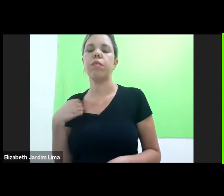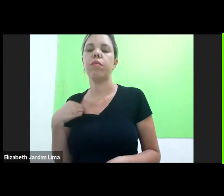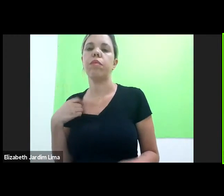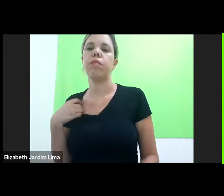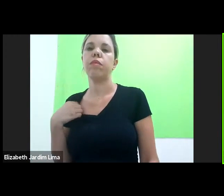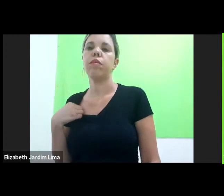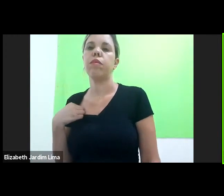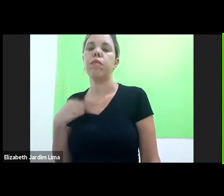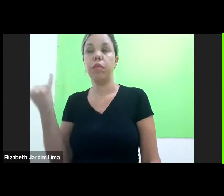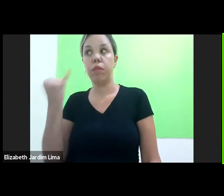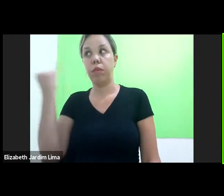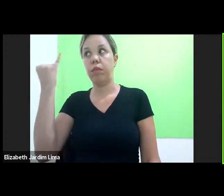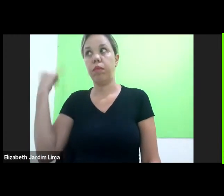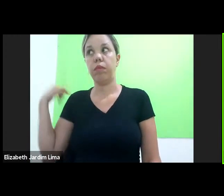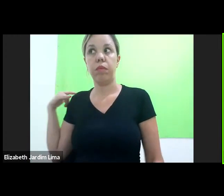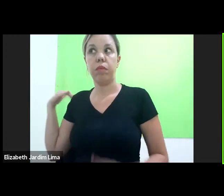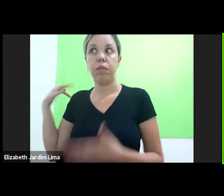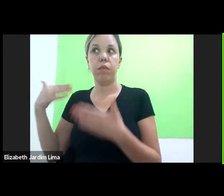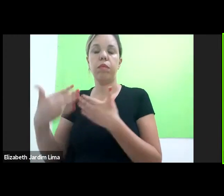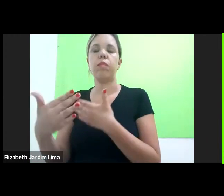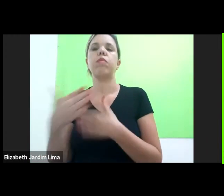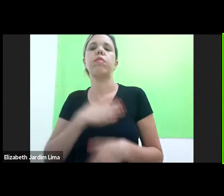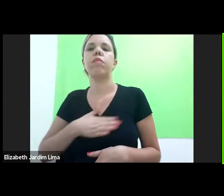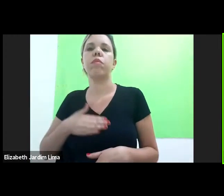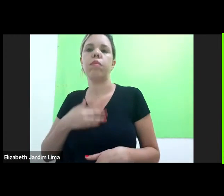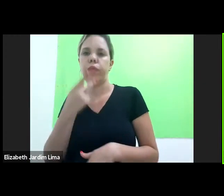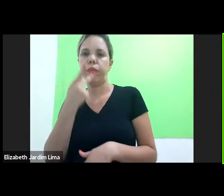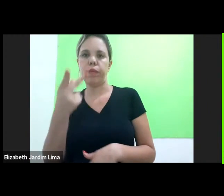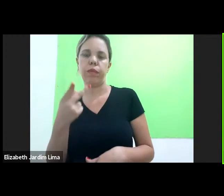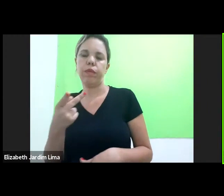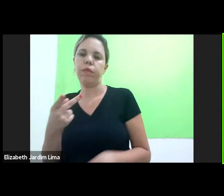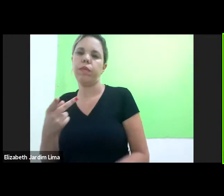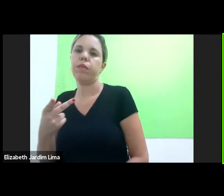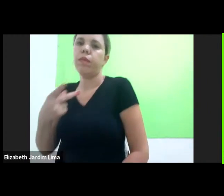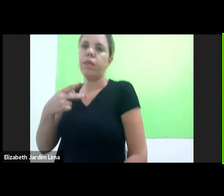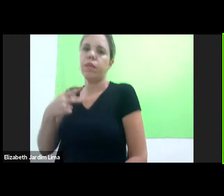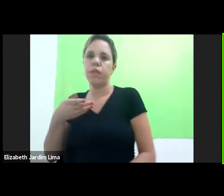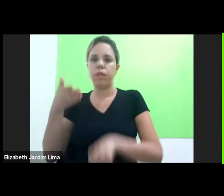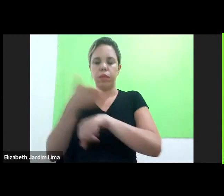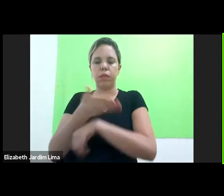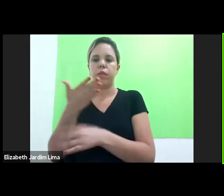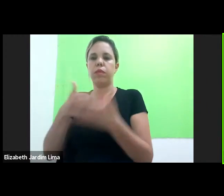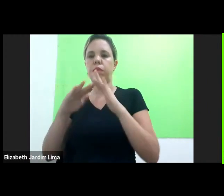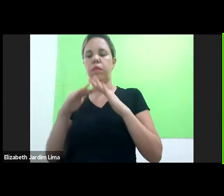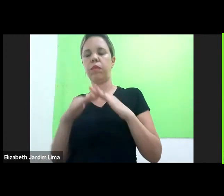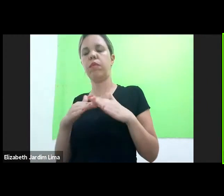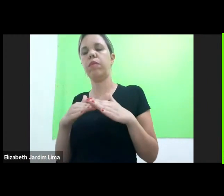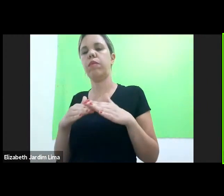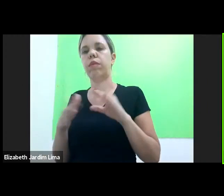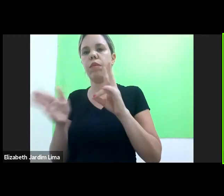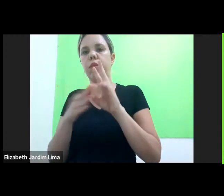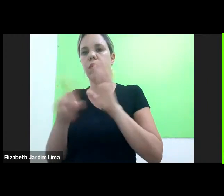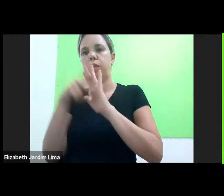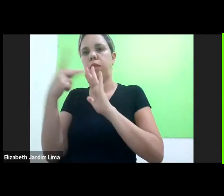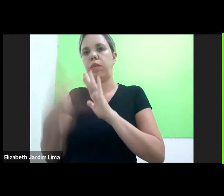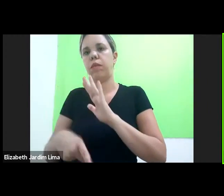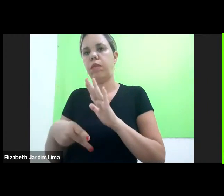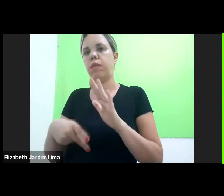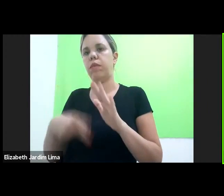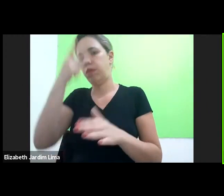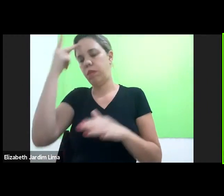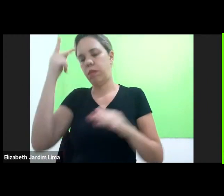foi importante, eu gosto de dizer, dessa minha passagem pela escola indígena e tudo, porque a minha geração